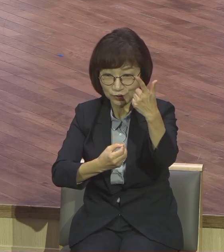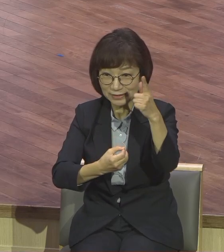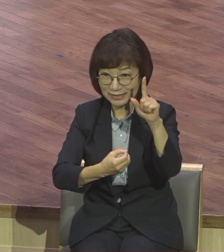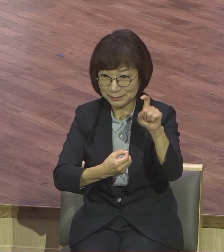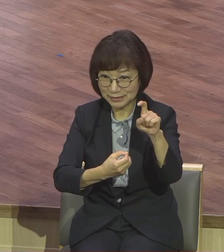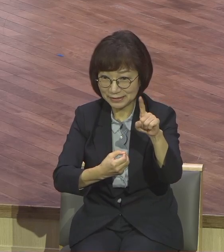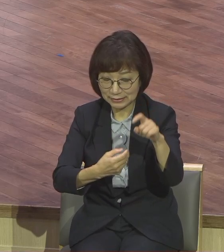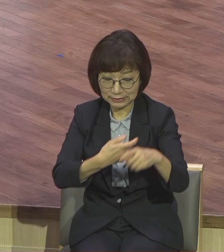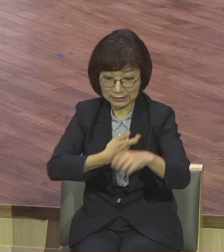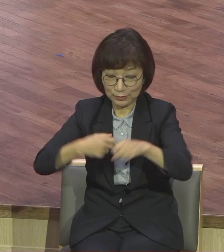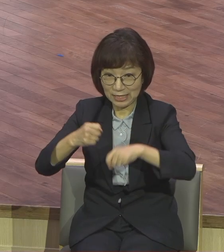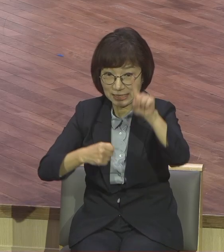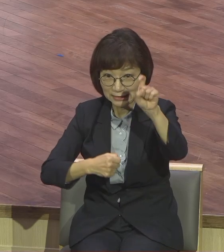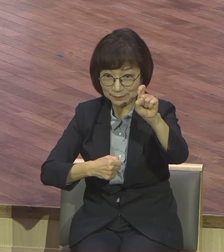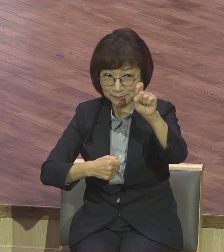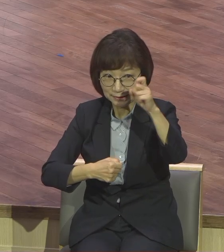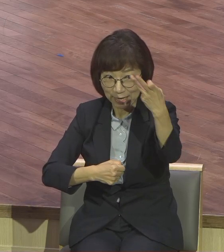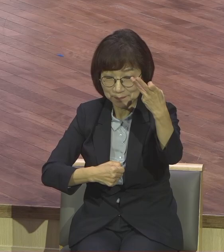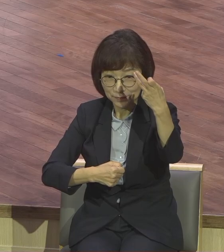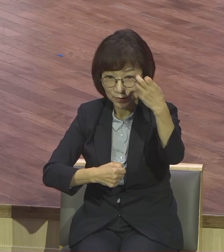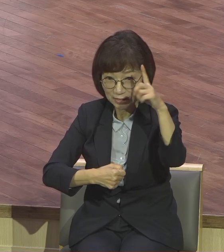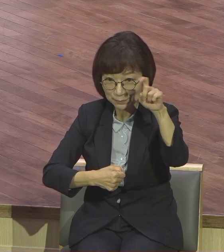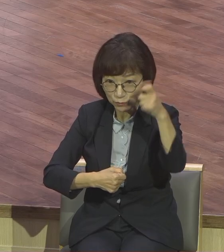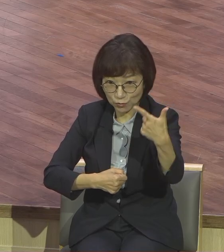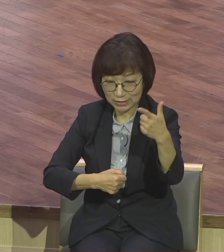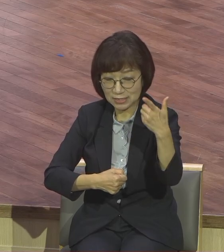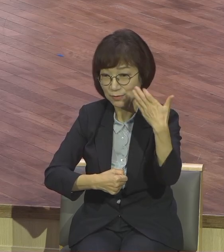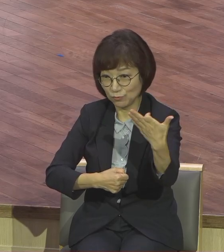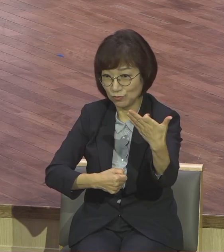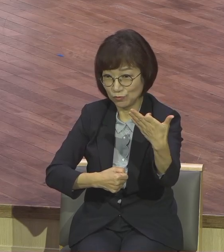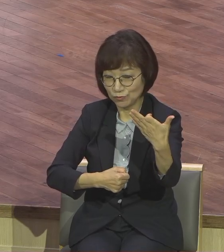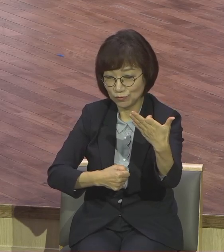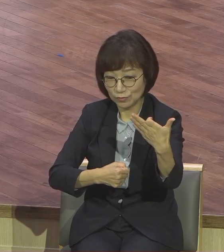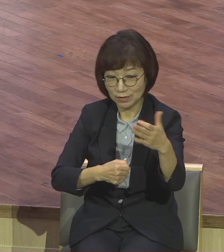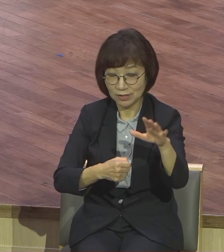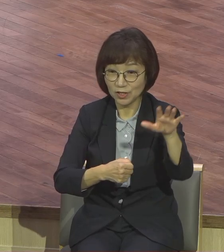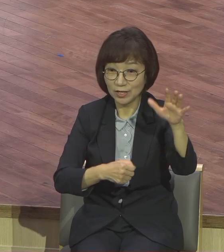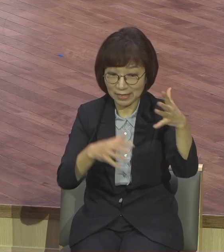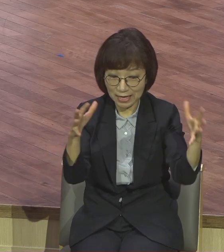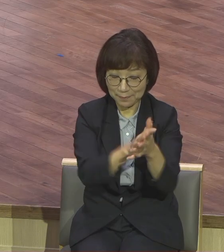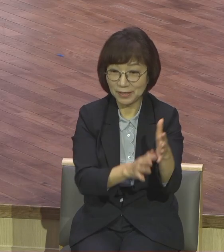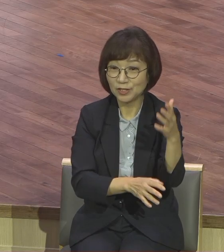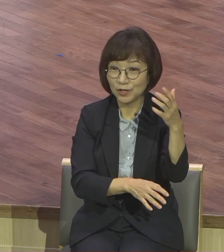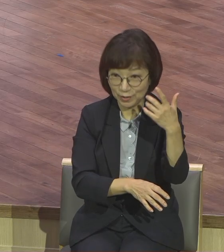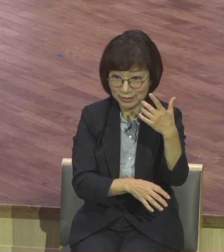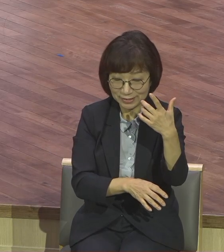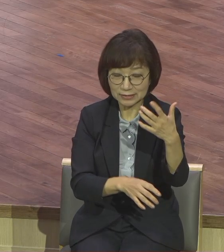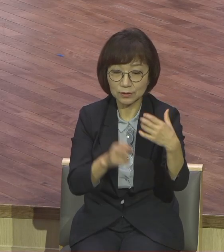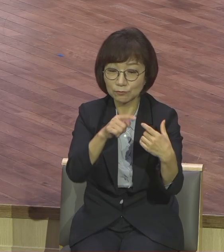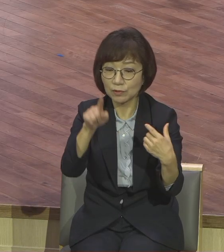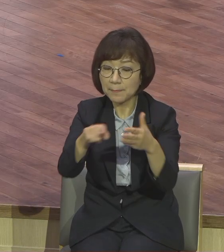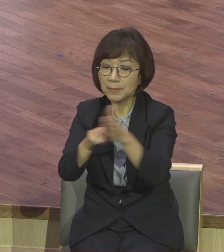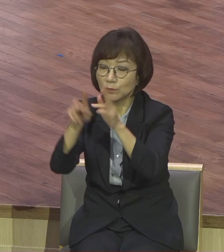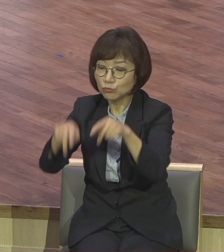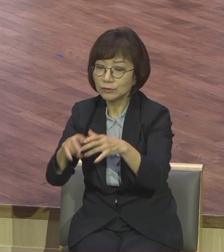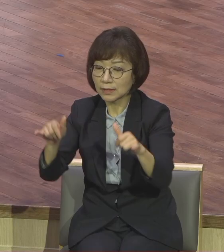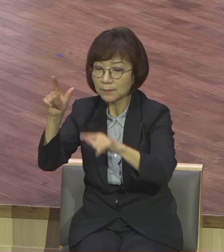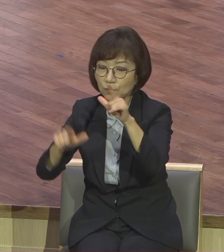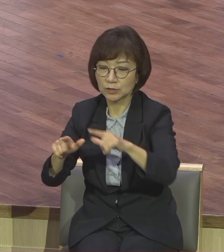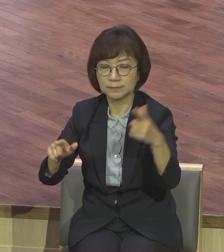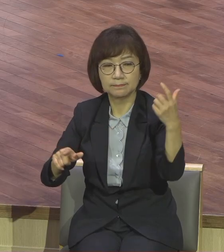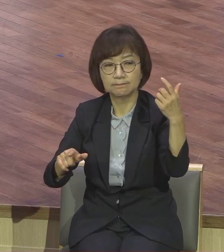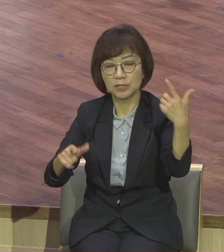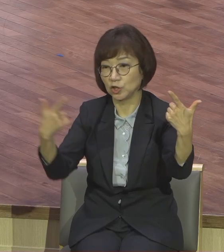사도행전 13장, 16장, 19장, 불신자 상대 6가지 합해 12. 아멘. 이 12가지